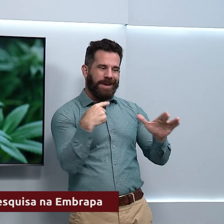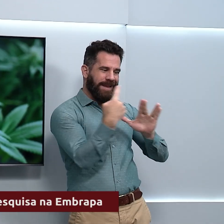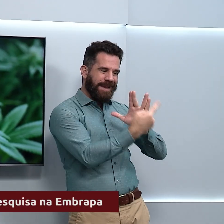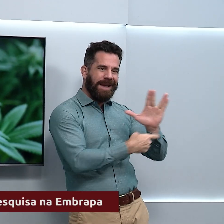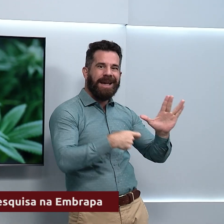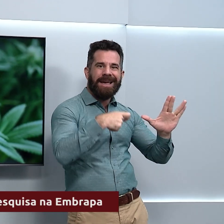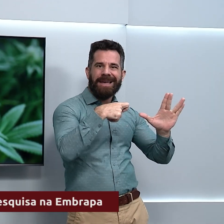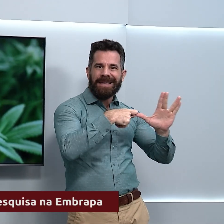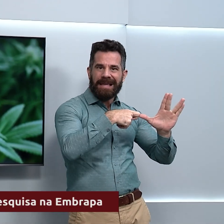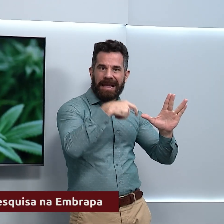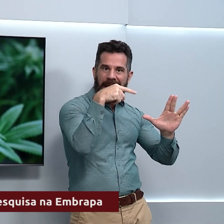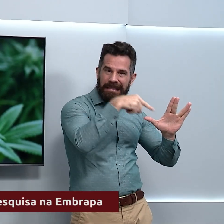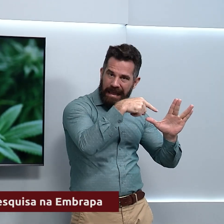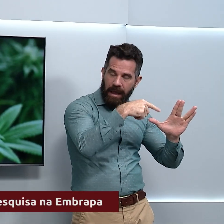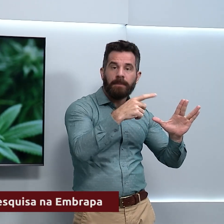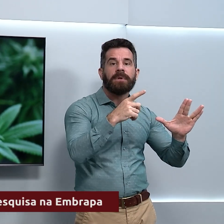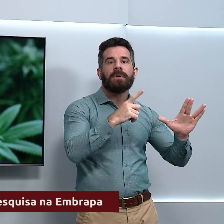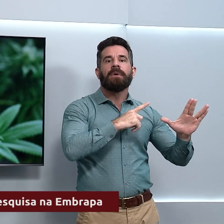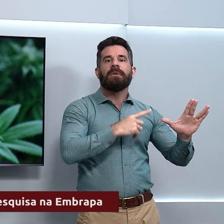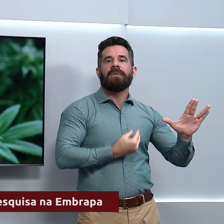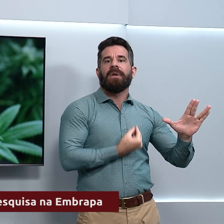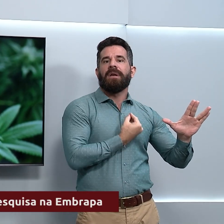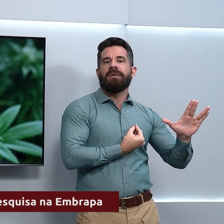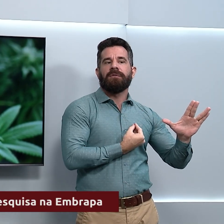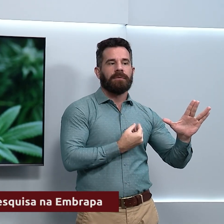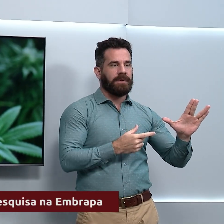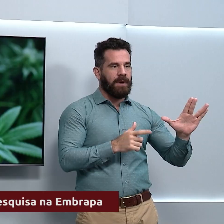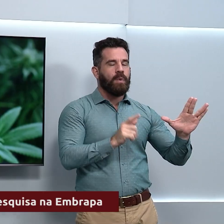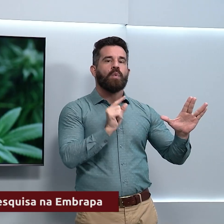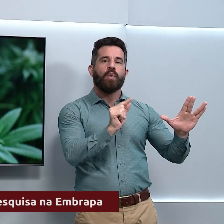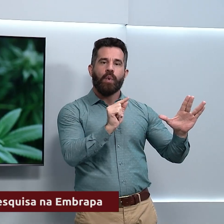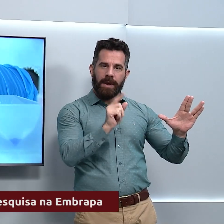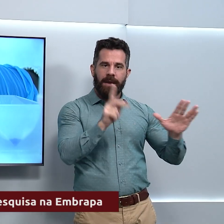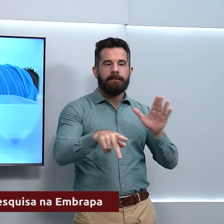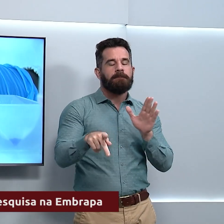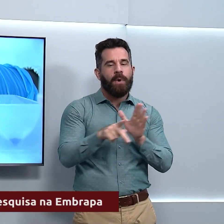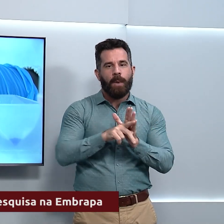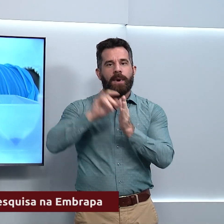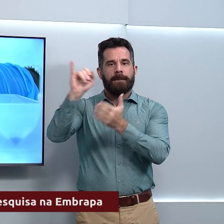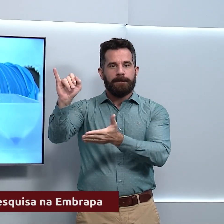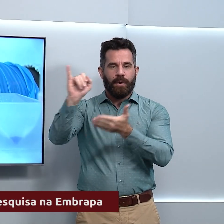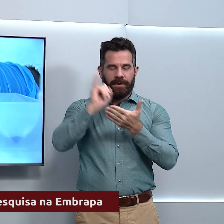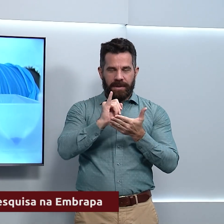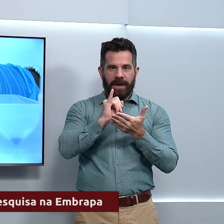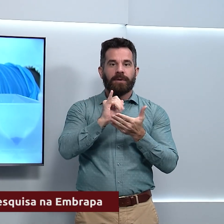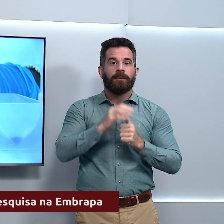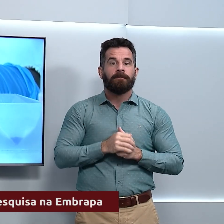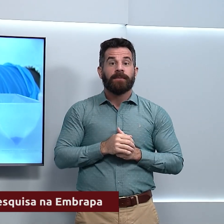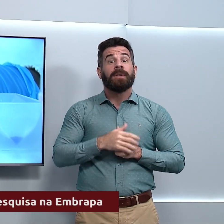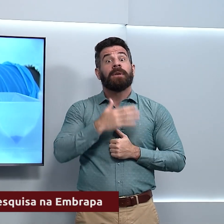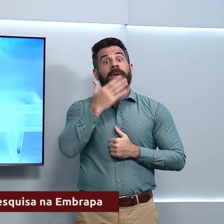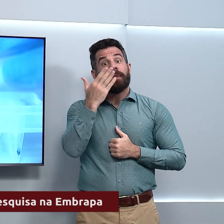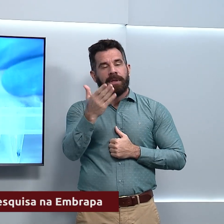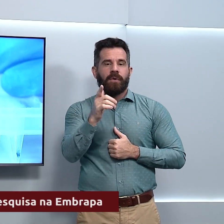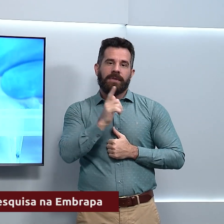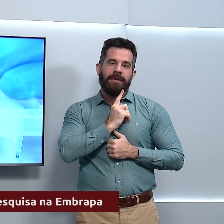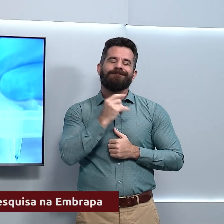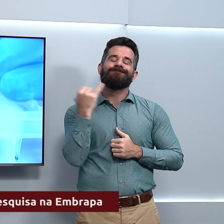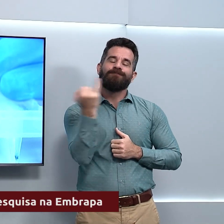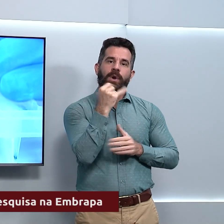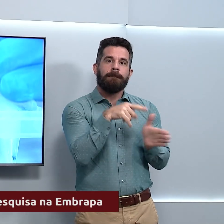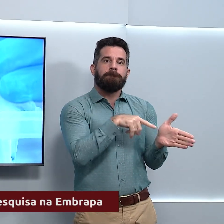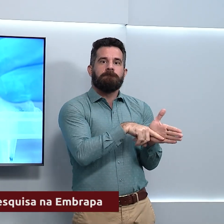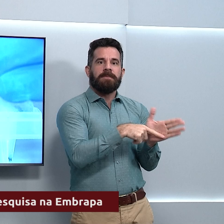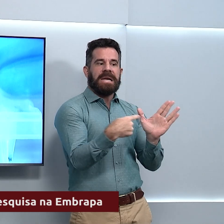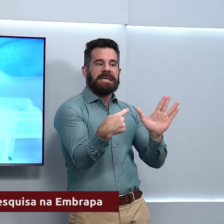necessários para a produção de cannabis medicinal são importados. Daí a importância dessa pesquisa, que teria como